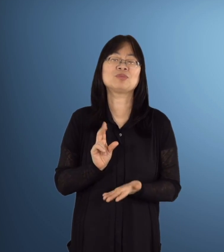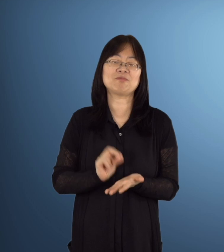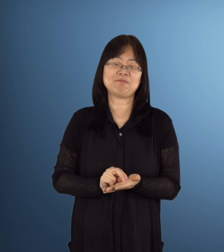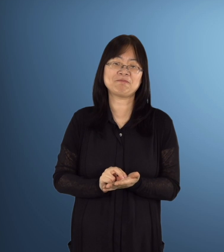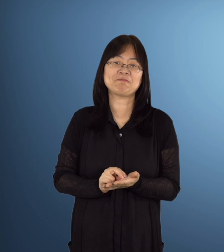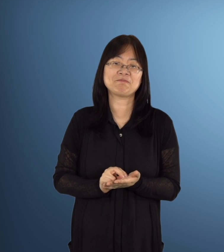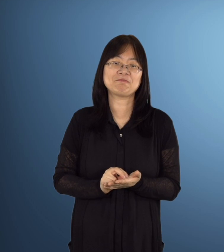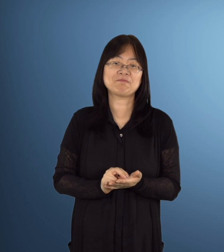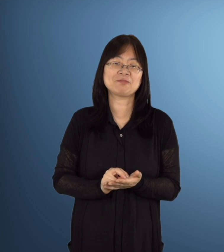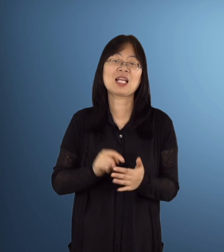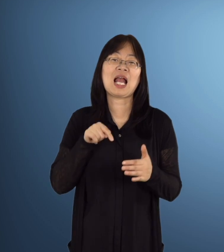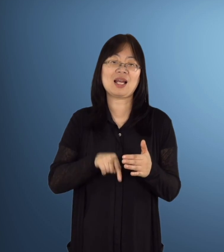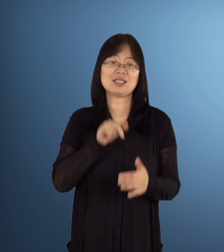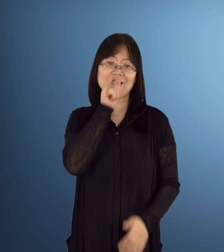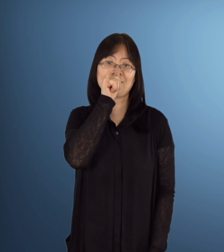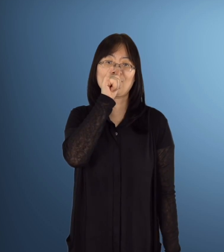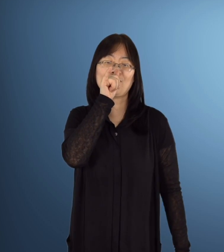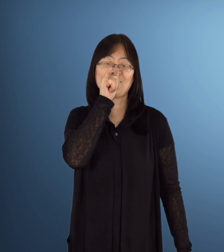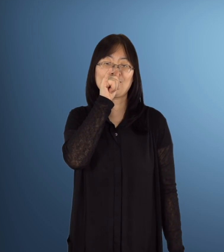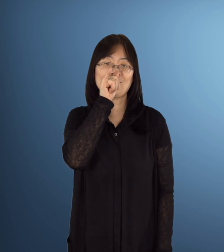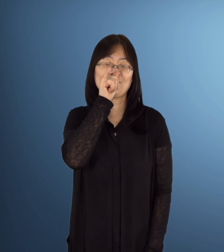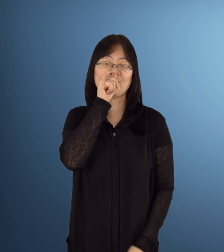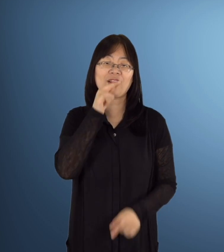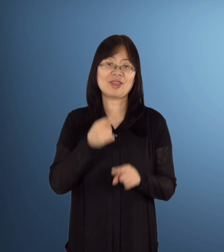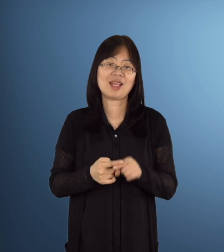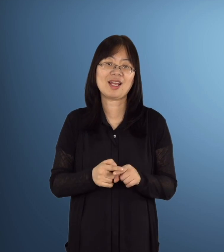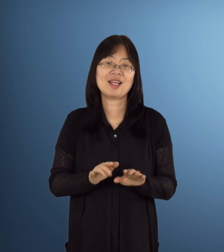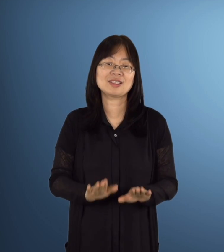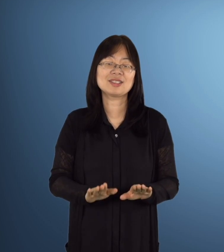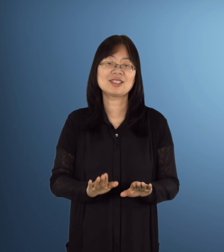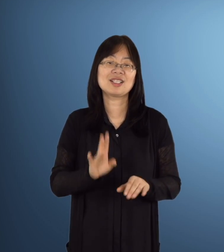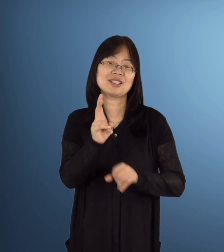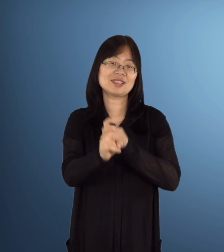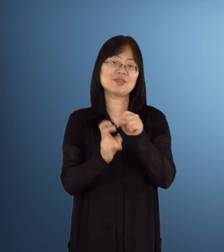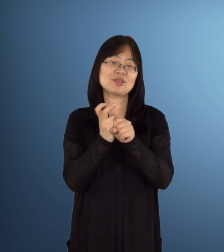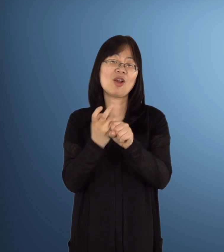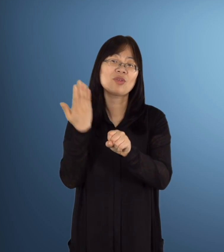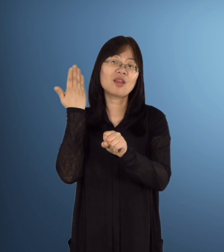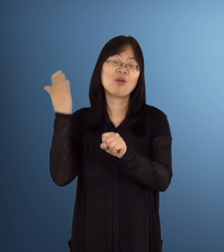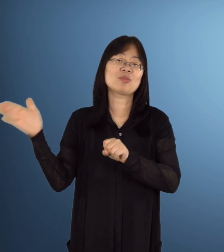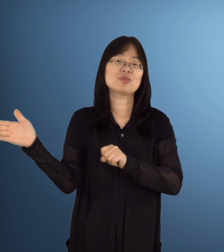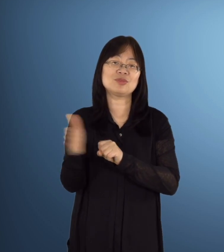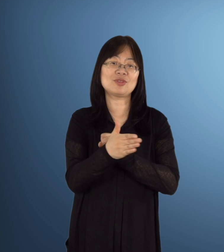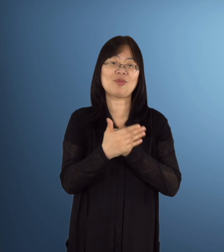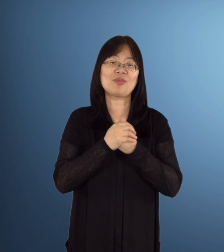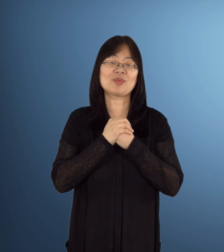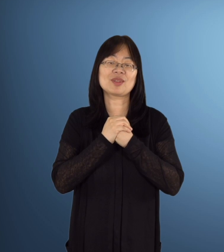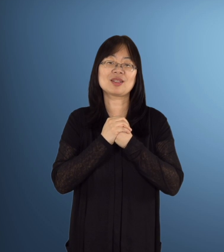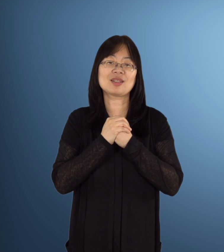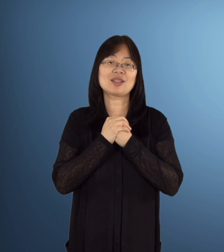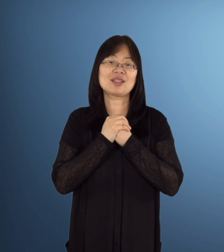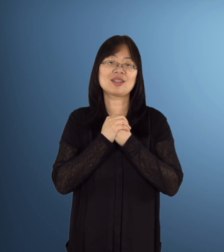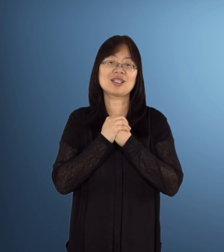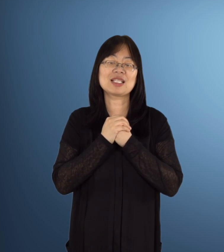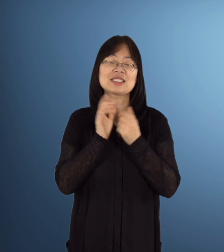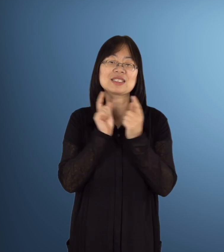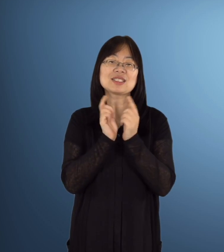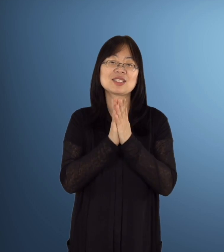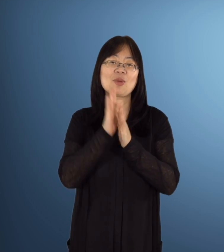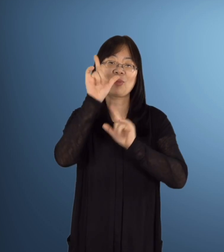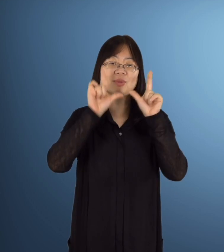문제를 내포하게 되어 있습니다. 그러다가 약 20년 전서부터 민낯이